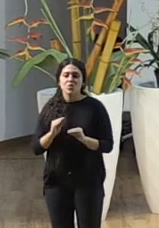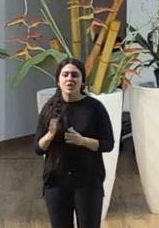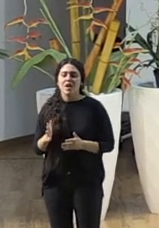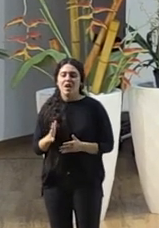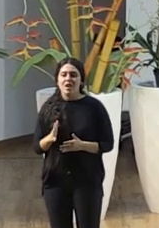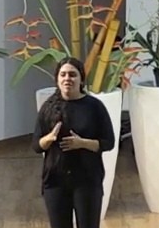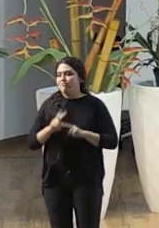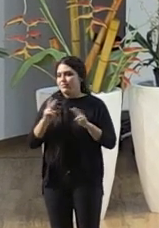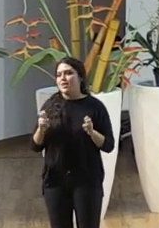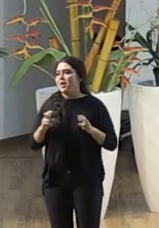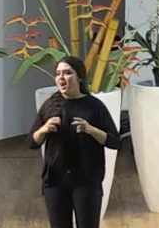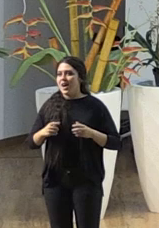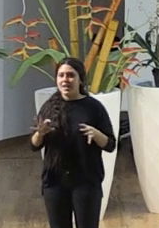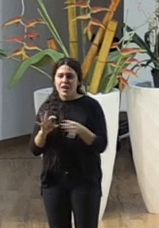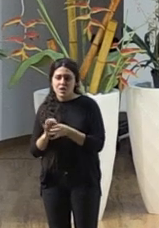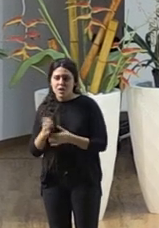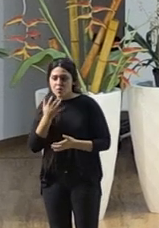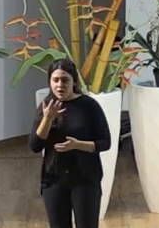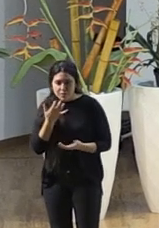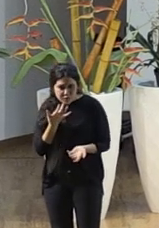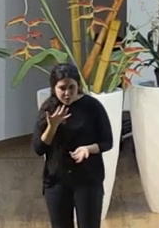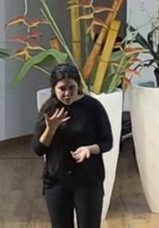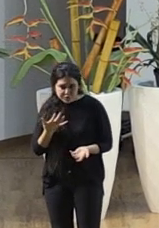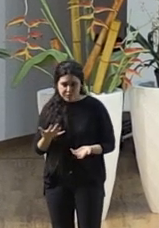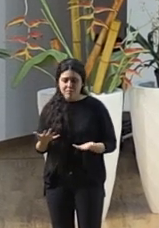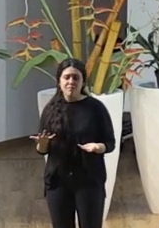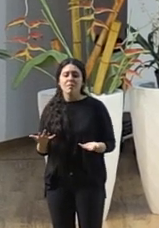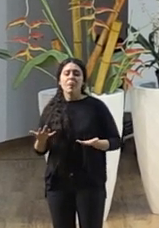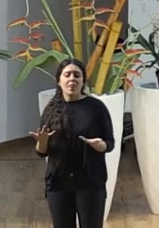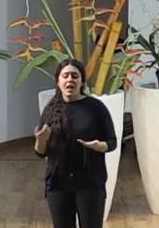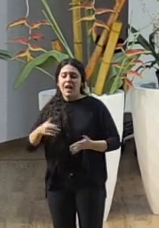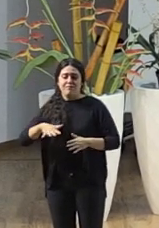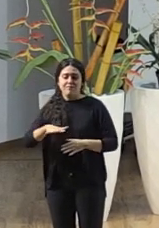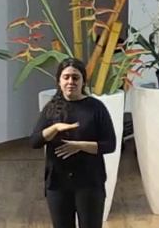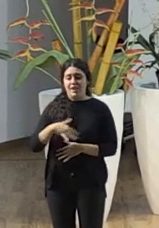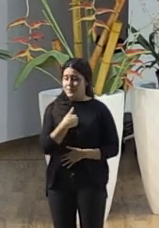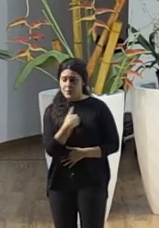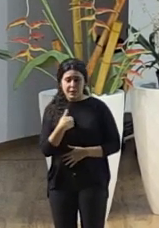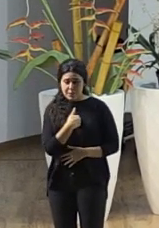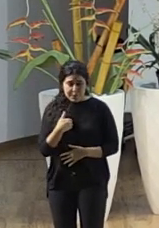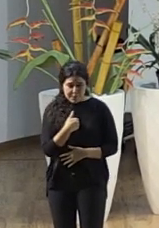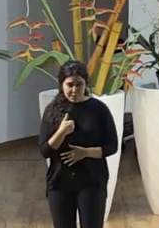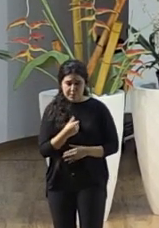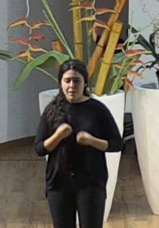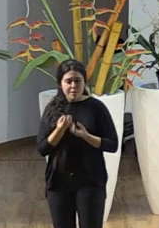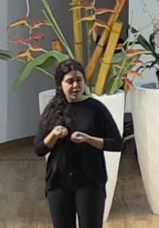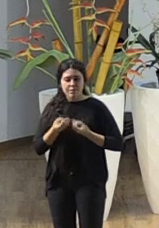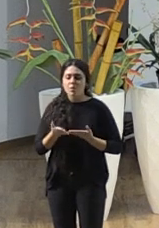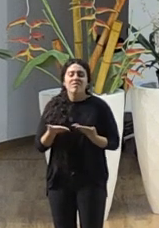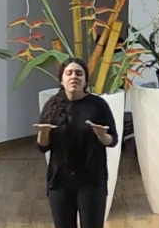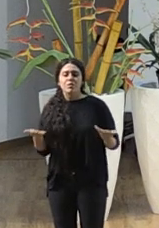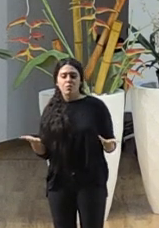desde dónde habla, desde qué contexto y desde qué posición. Porque uno tiene que, al menos, pedir o